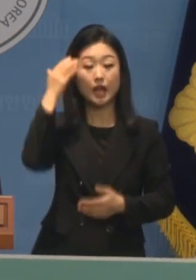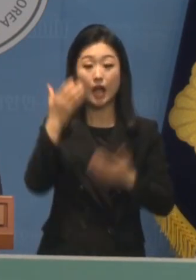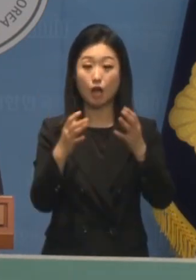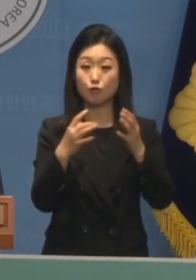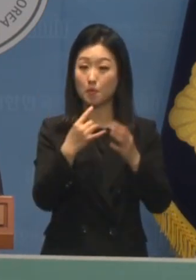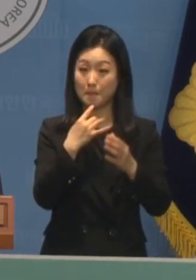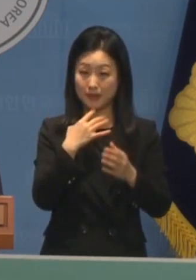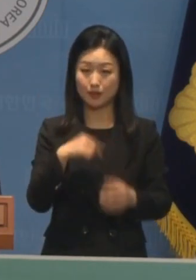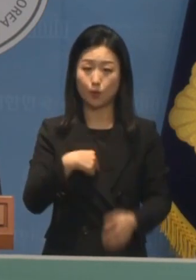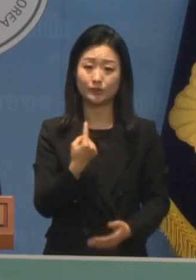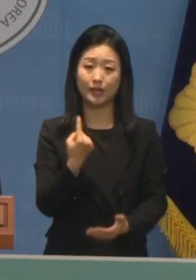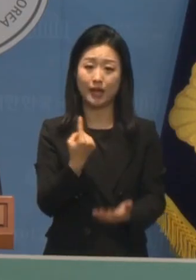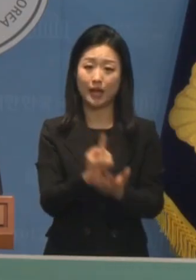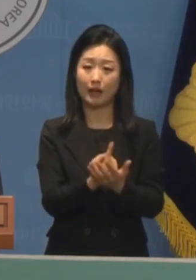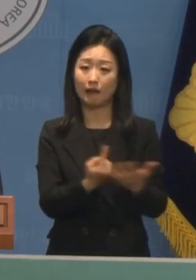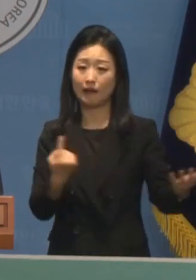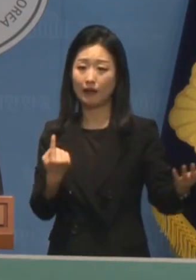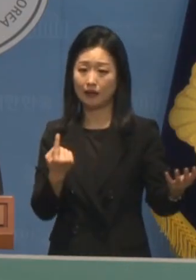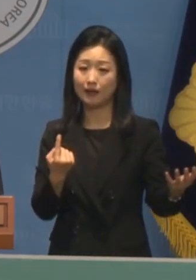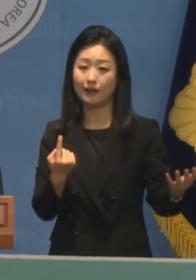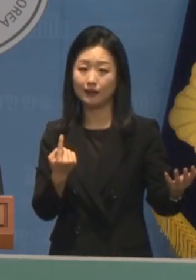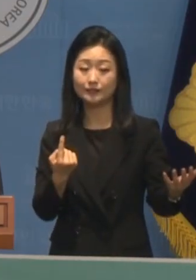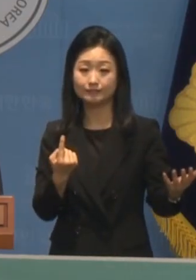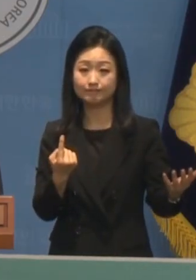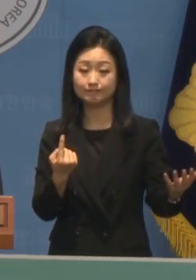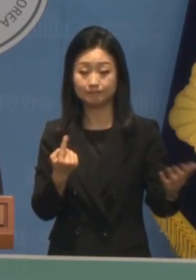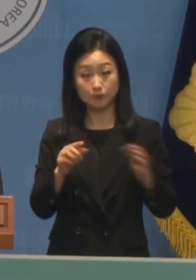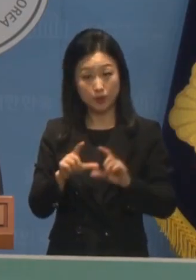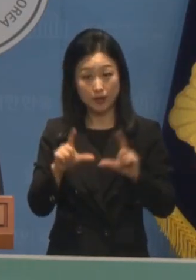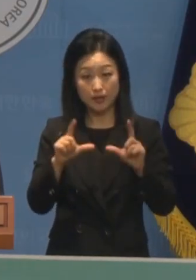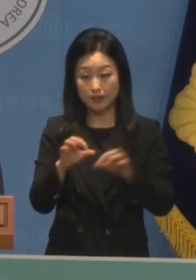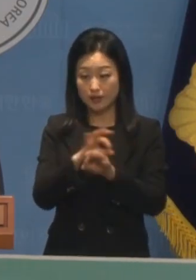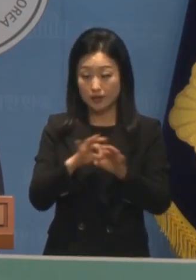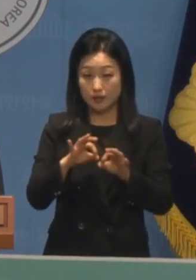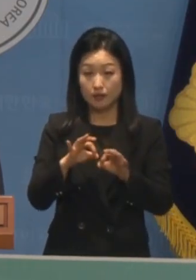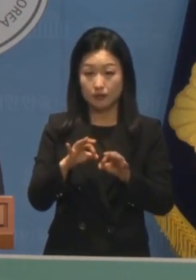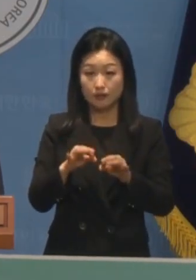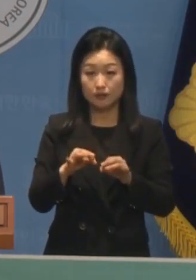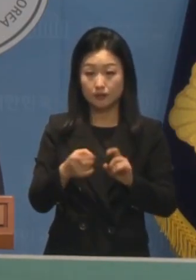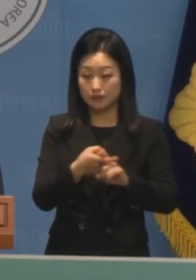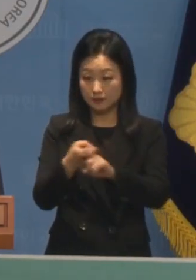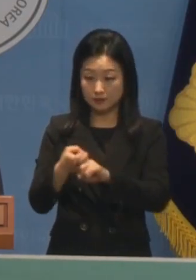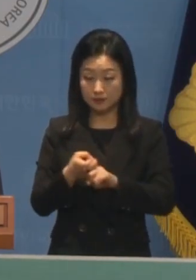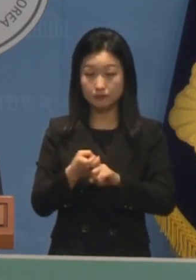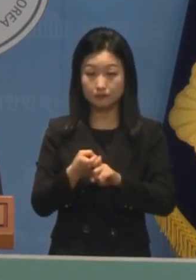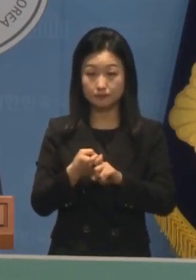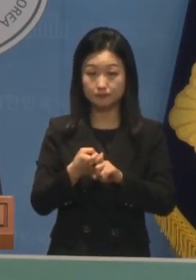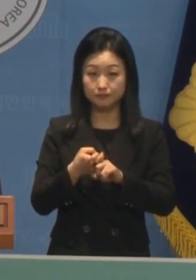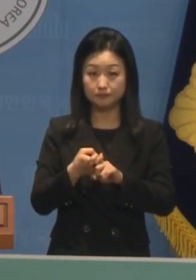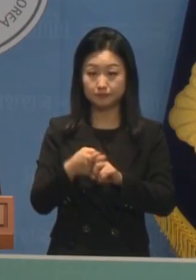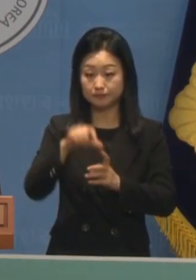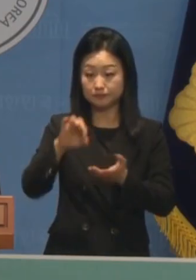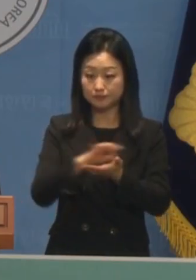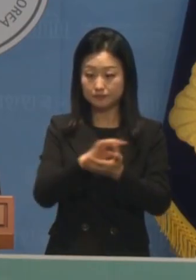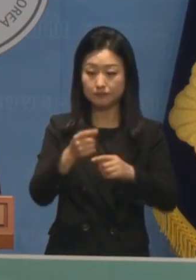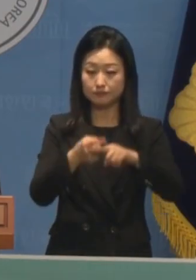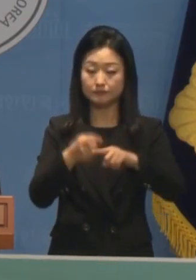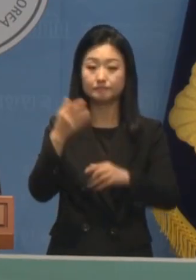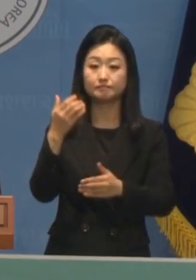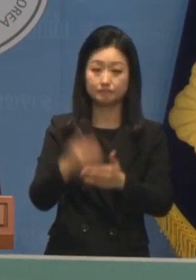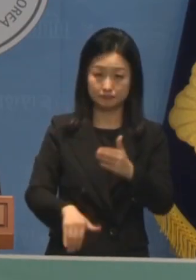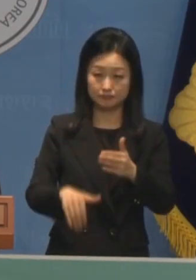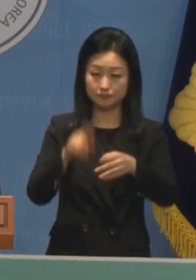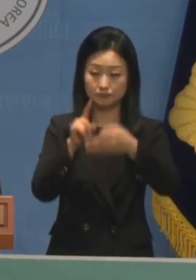대한민국만 홀로 역주행을 하고 있습니다. 올해 사회연대 경제 관련 예산을 절반도 훨씬 넘게 도려낸